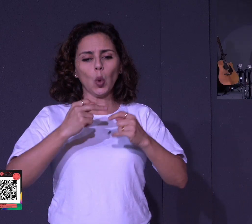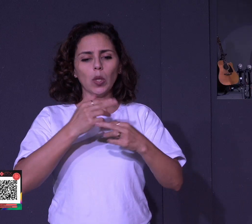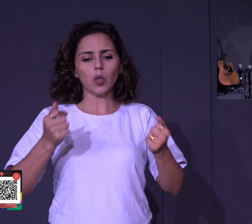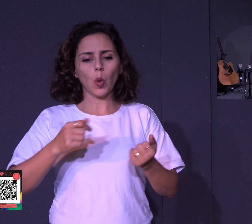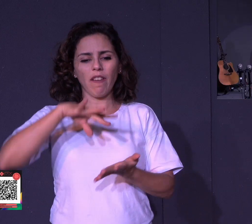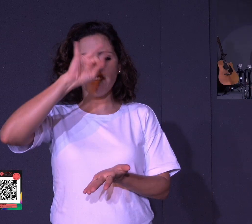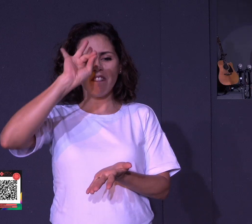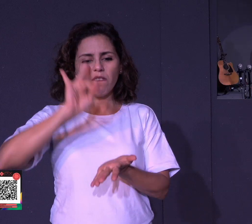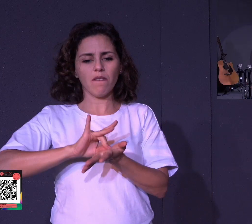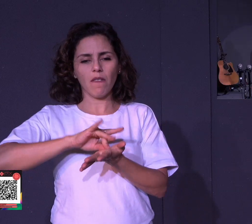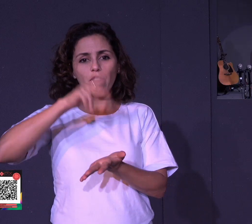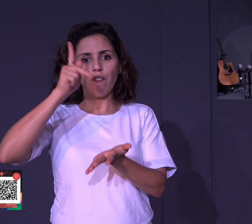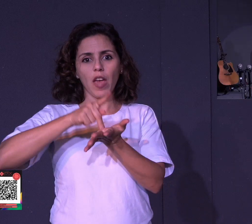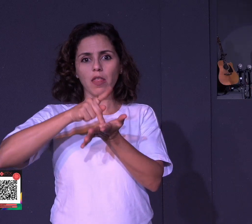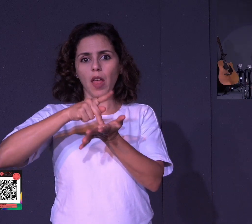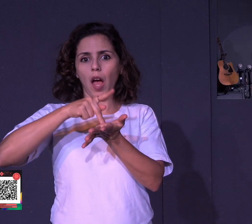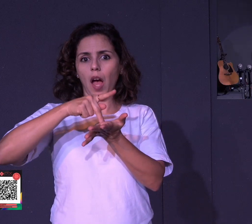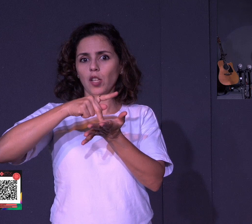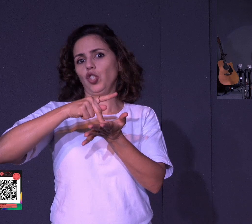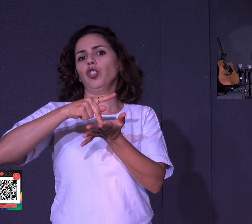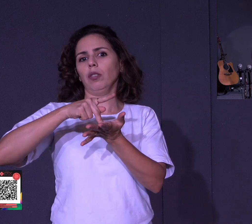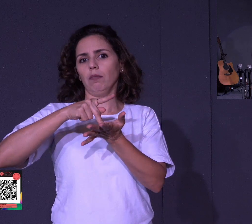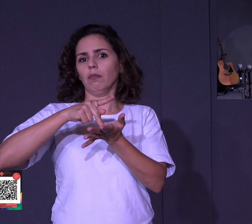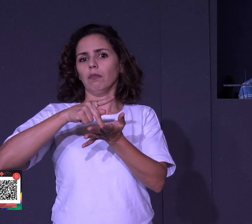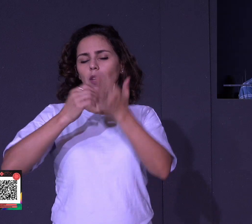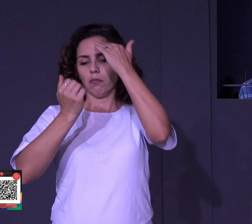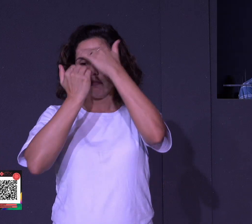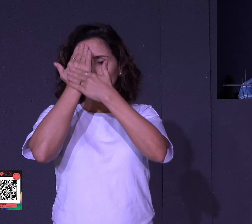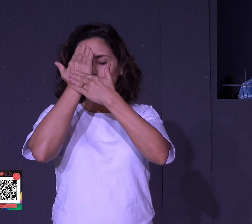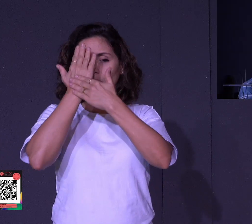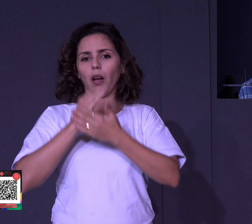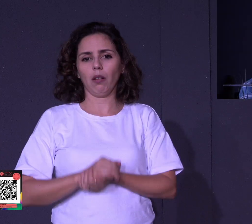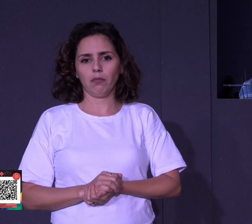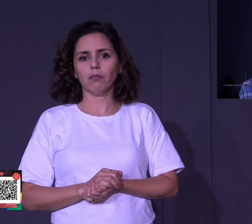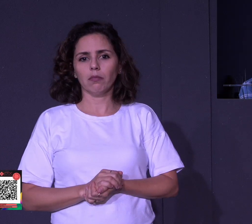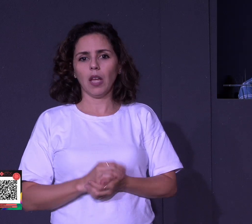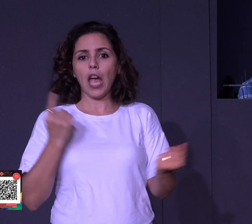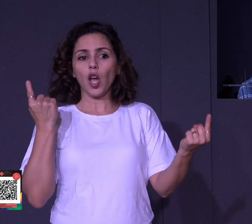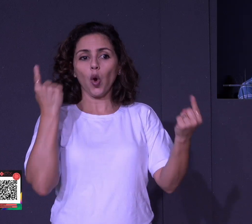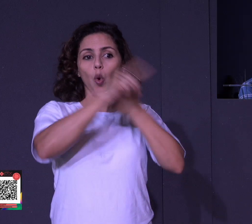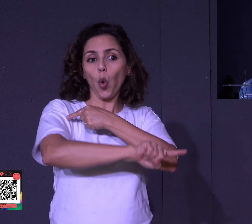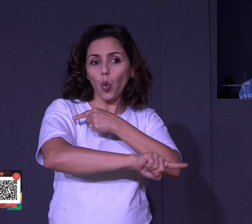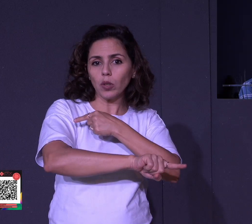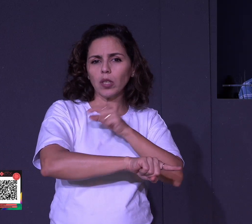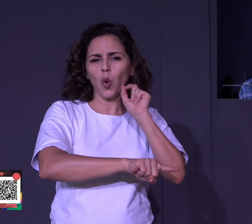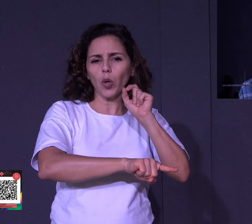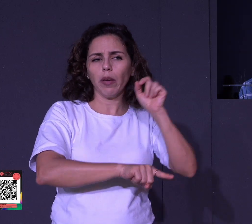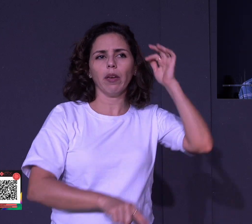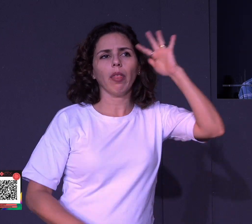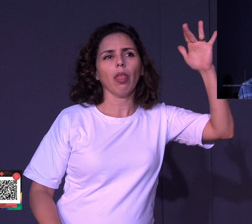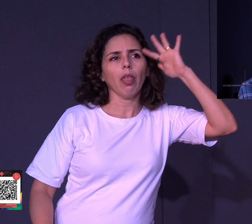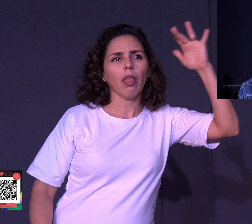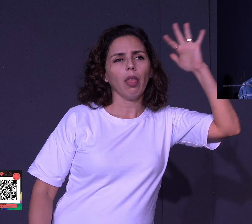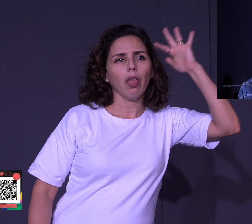Verdade em oposição àquilo que é irreal, aquilo que é falso, imaginário, fantasioso.